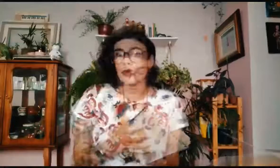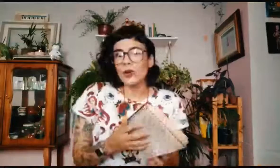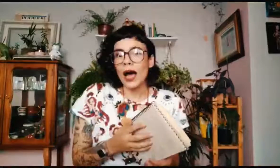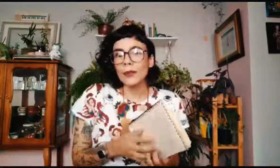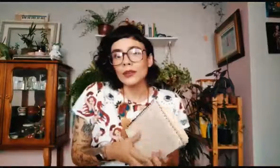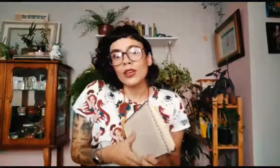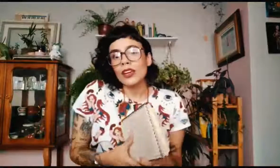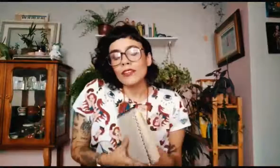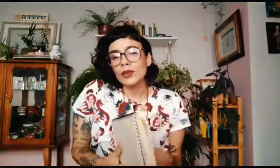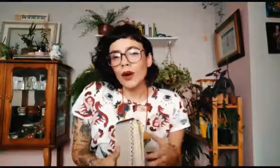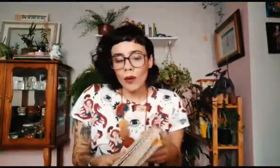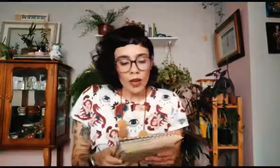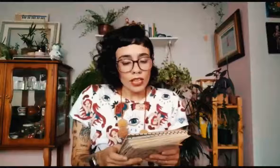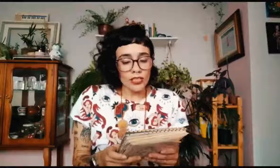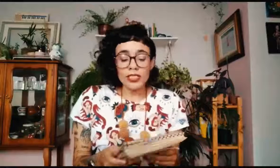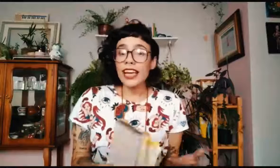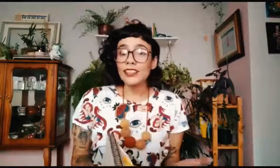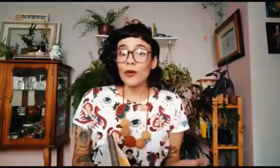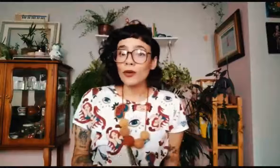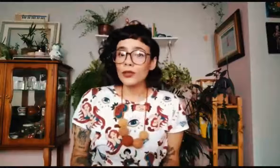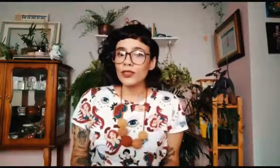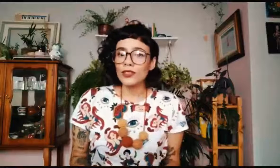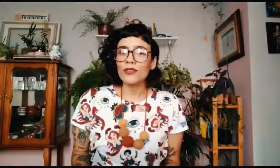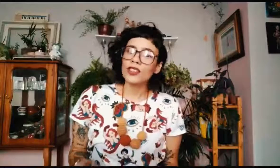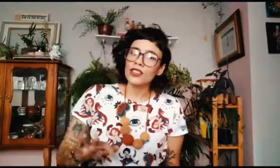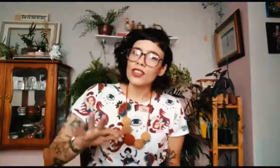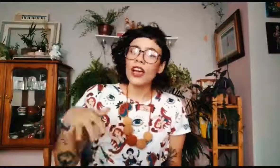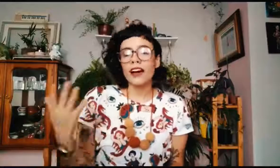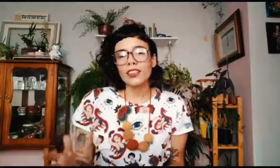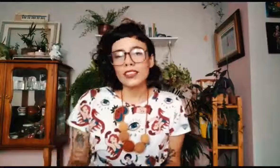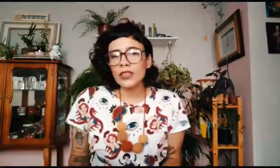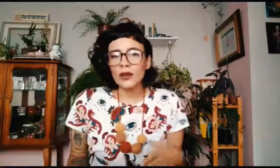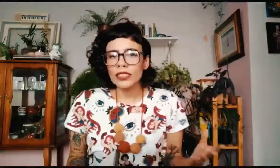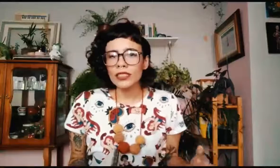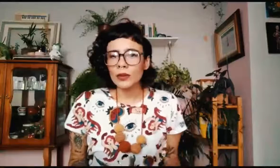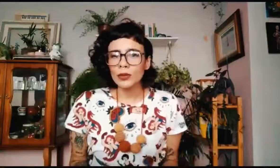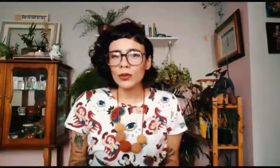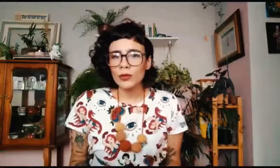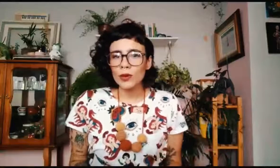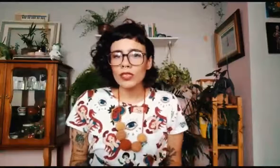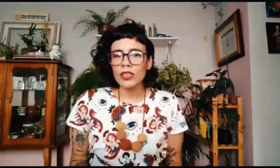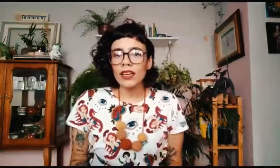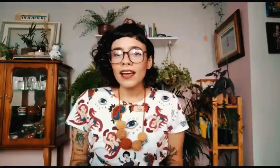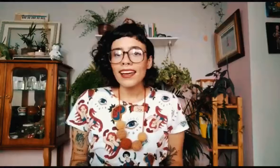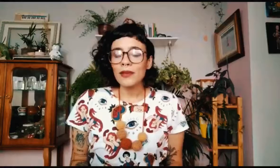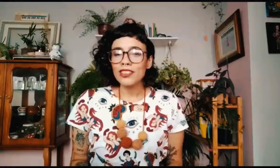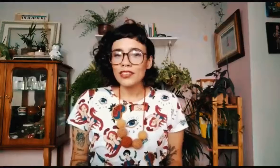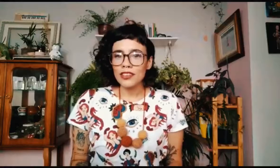curso rápido, virtual, de 7 encontros, de 20 a 25 a 30 minutos, uma coisa